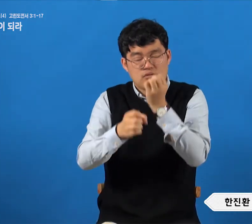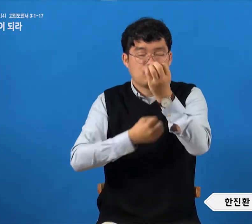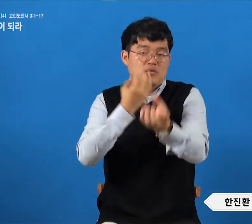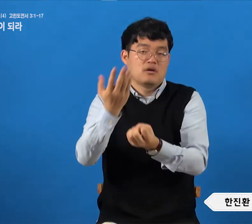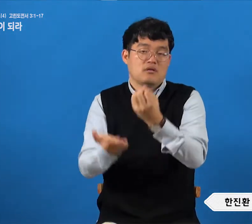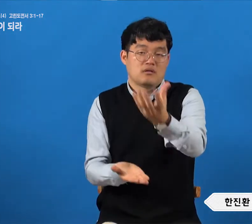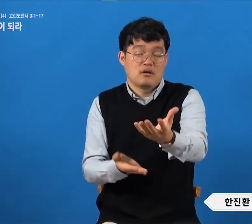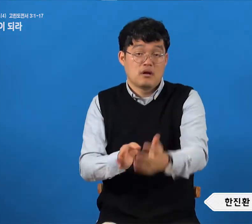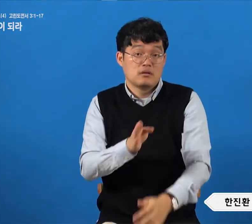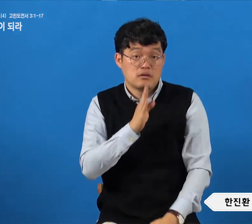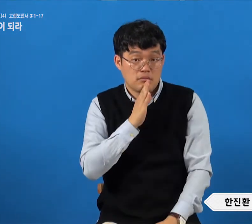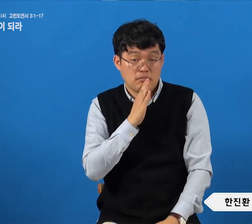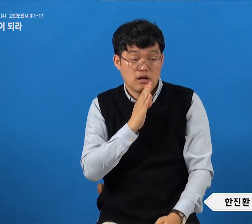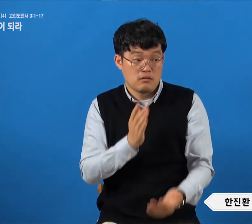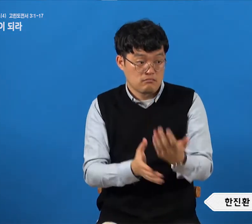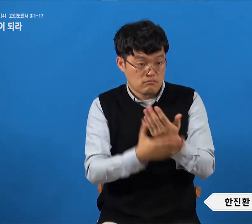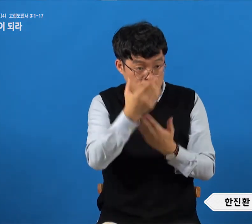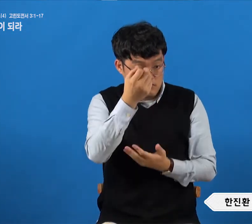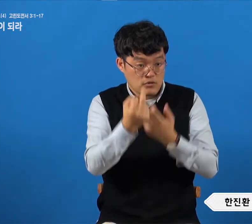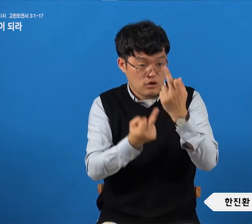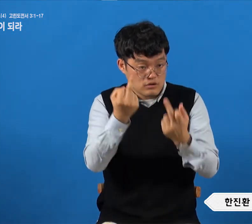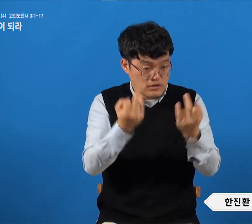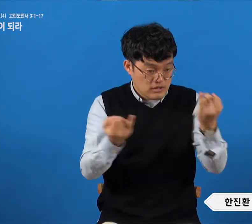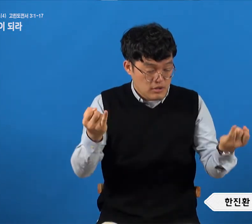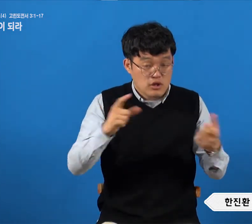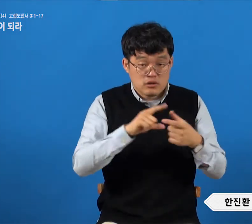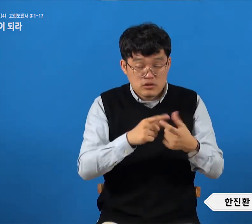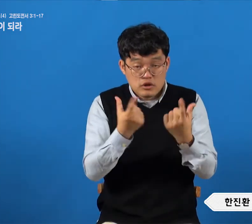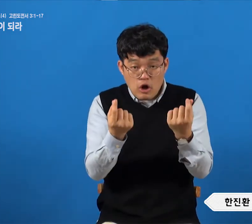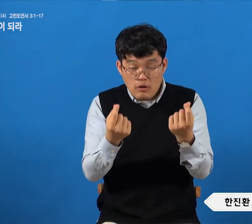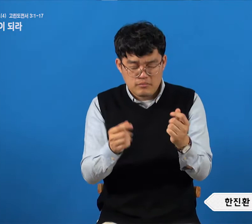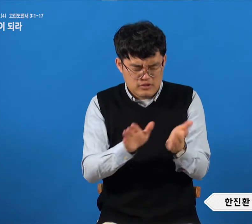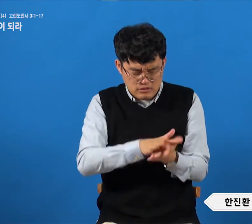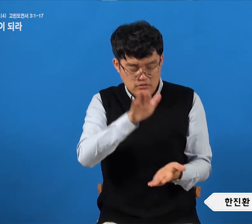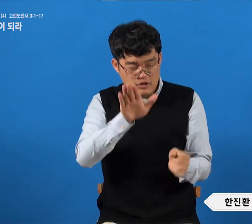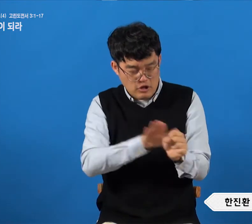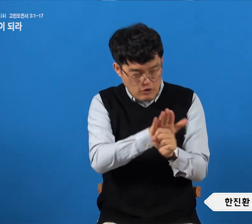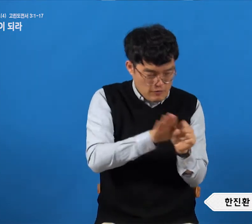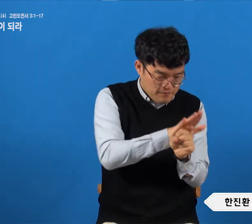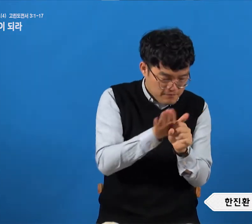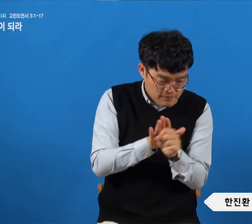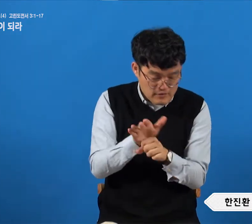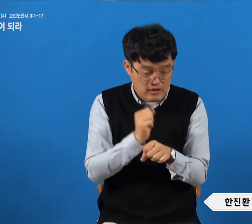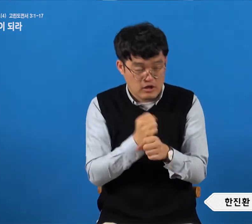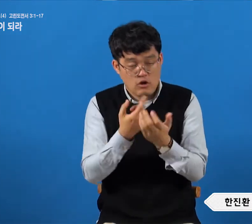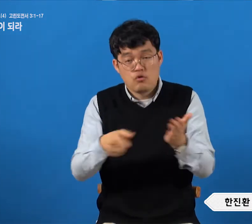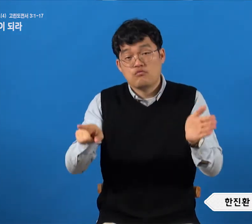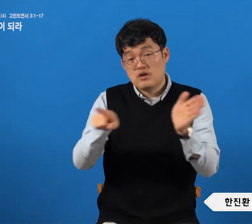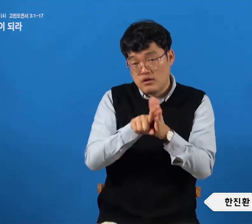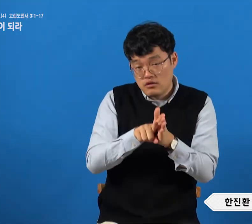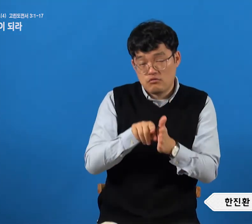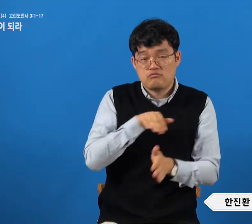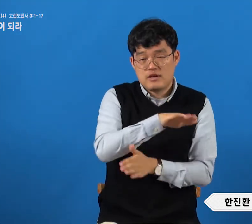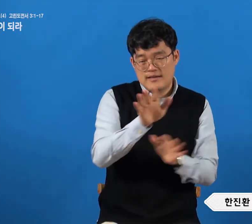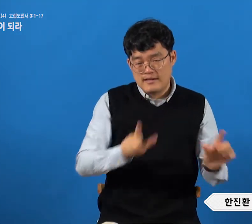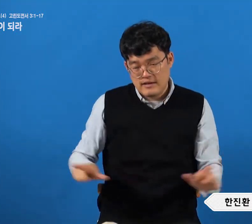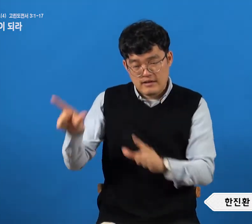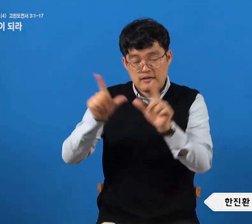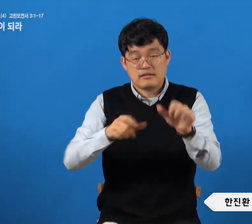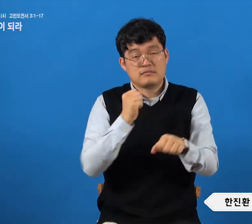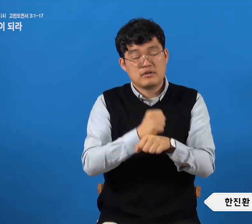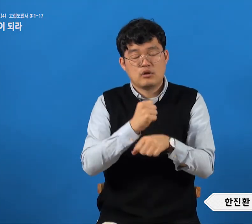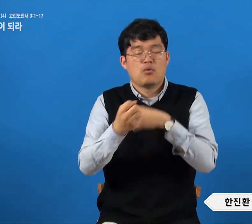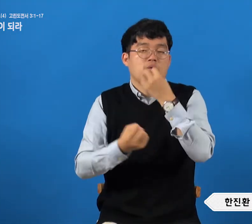고백입니다. 정말 한 형제 자매처럼 뜨겁게 사랑하며 그것을 향해서 달려가겠습니다 하는